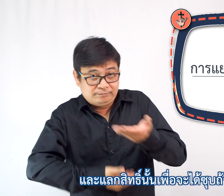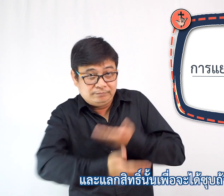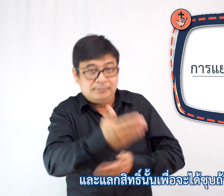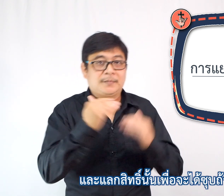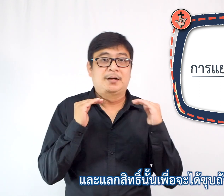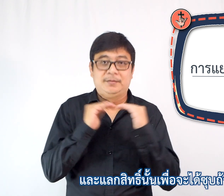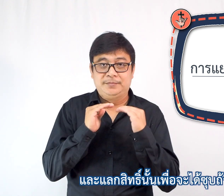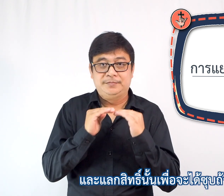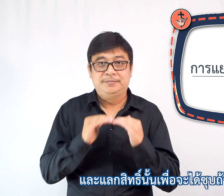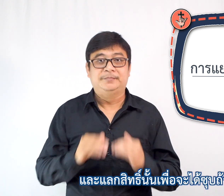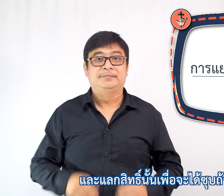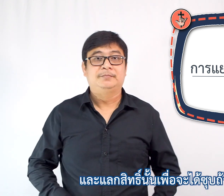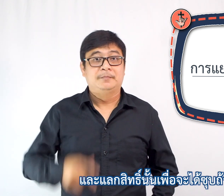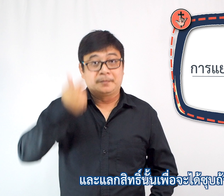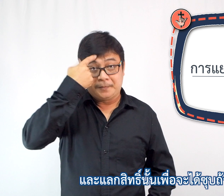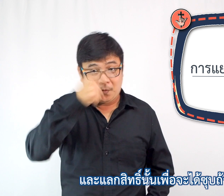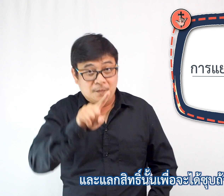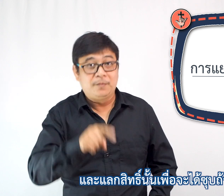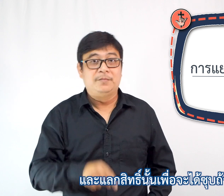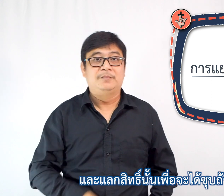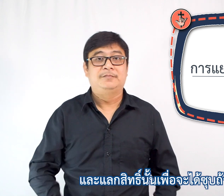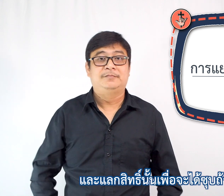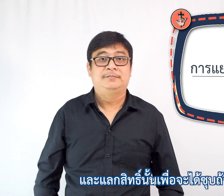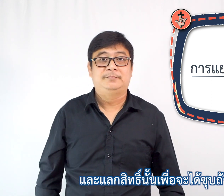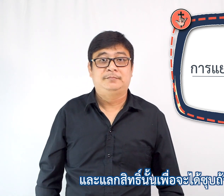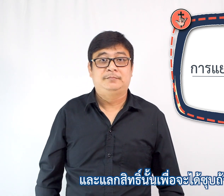และได้แลกสิทธิ์นั้นเพื่อจะได้ซุปถ้วยเดียว